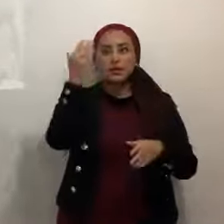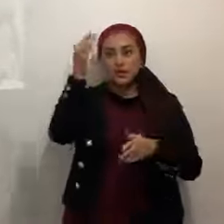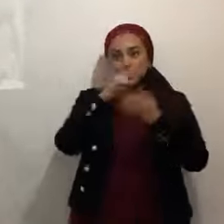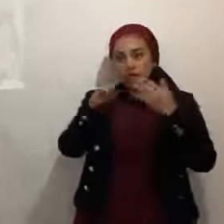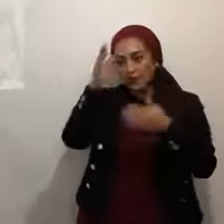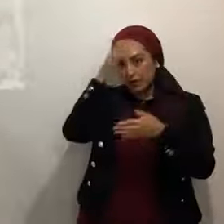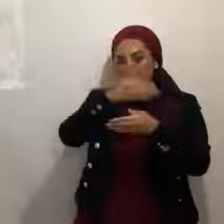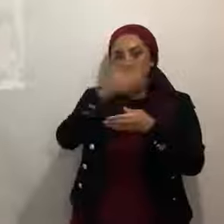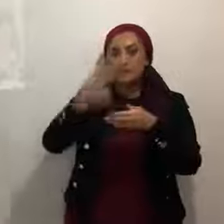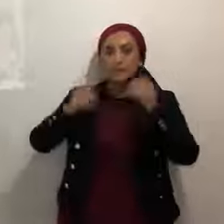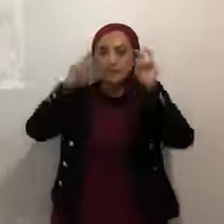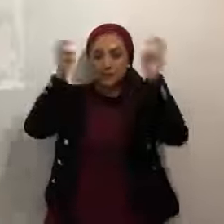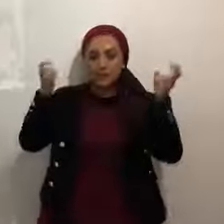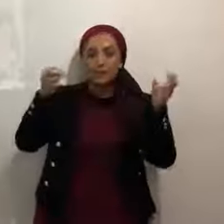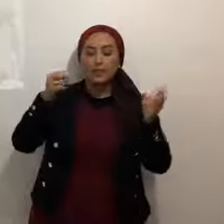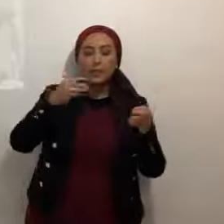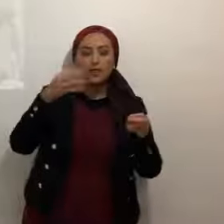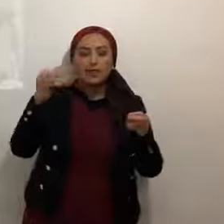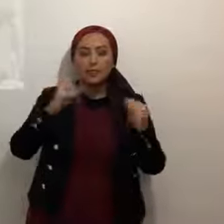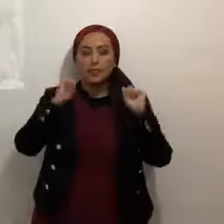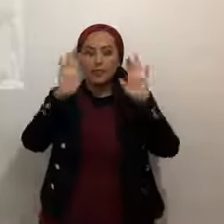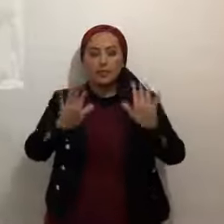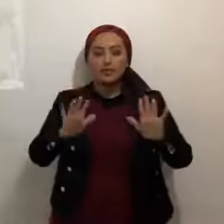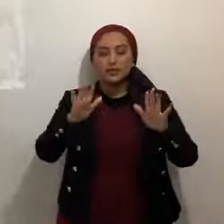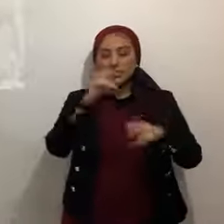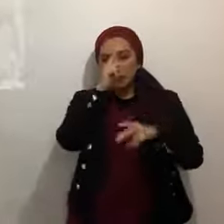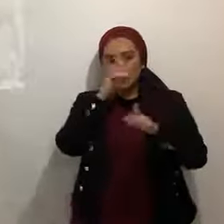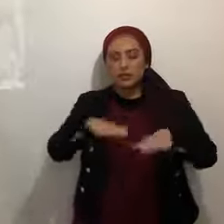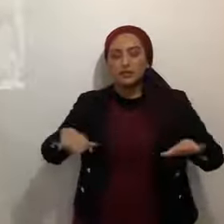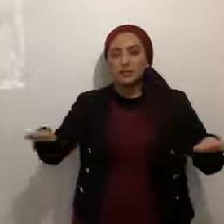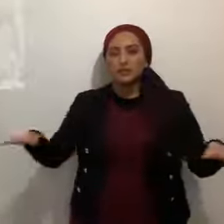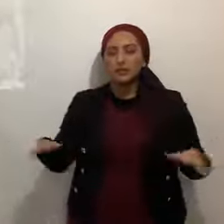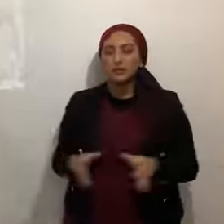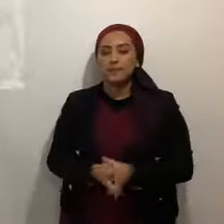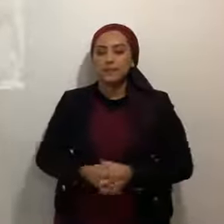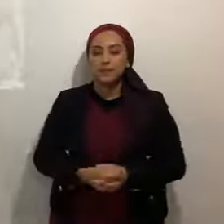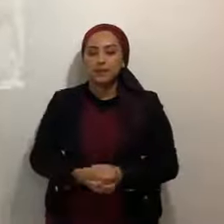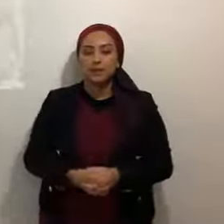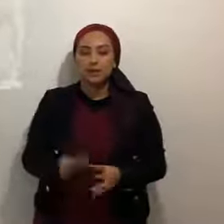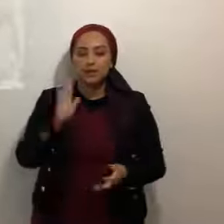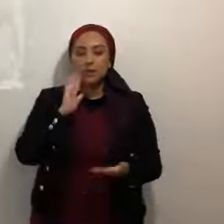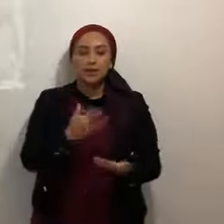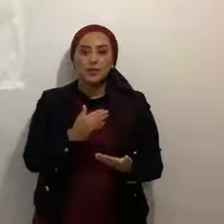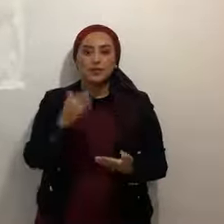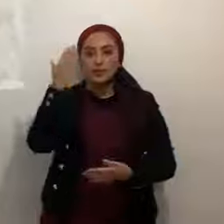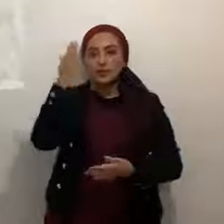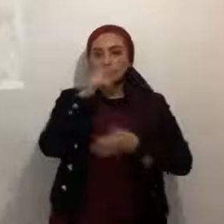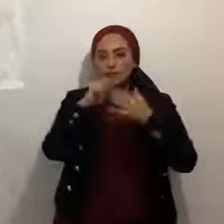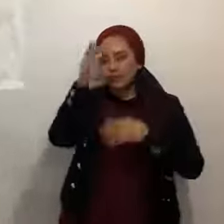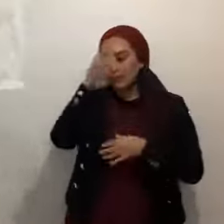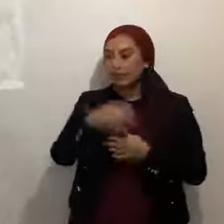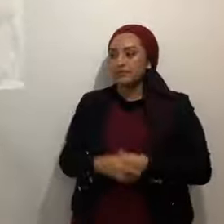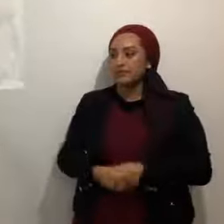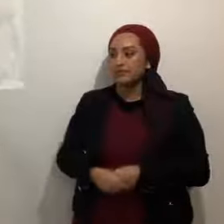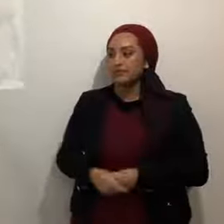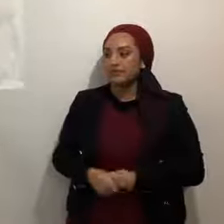de la administración y de la bendición de los niños y de las niñas y del pan y del vino, vamos a cantarle al Eterno. Entonces, confiarán